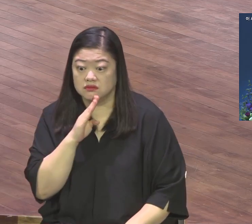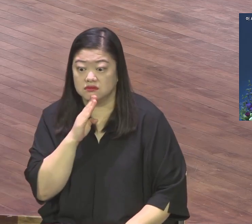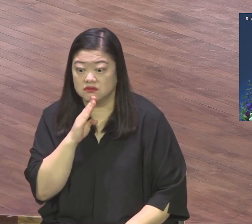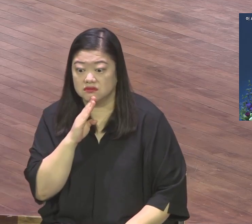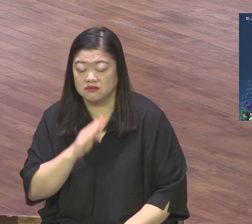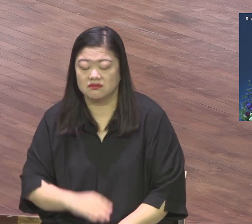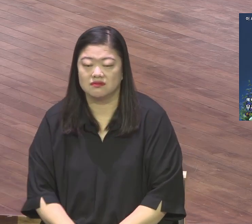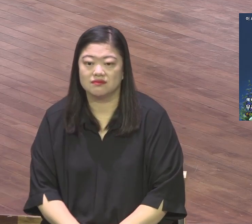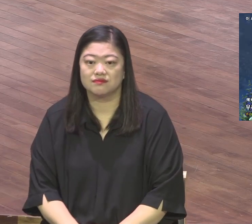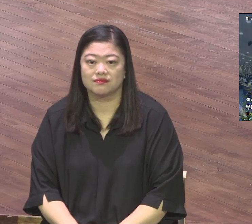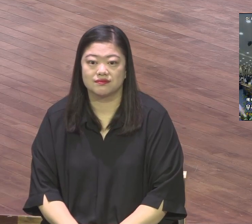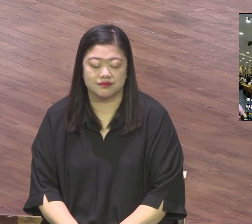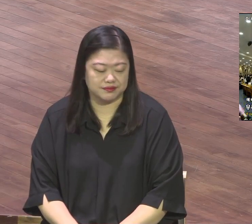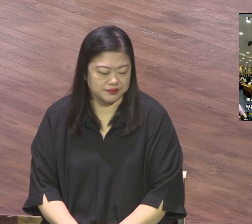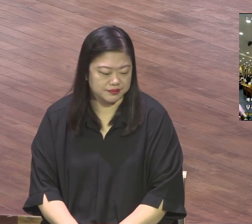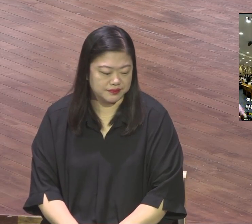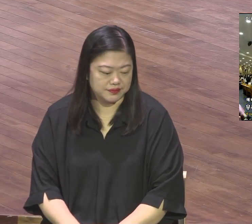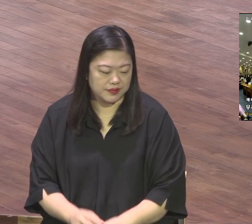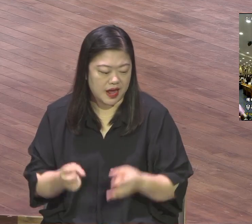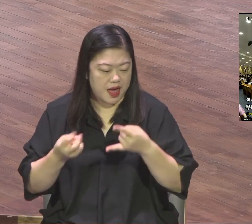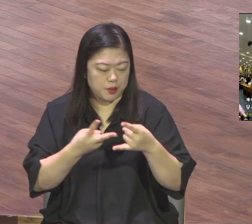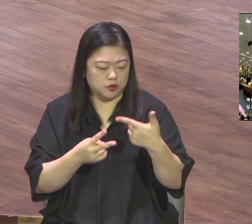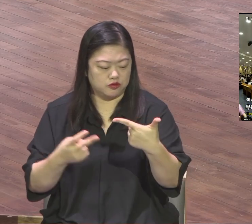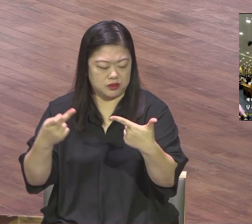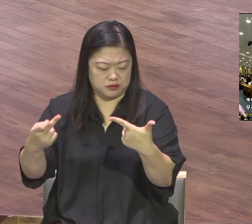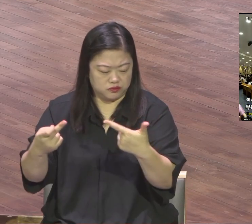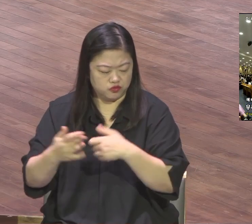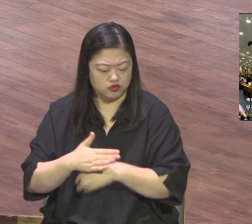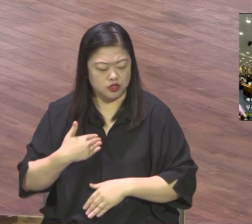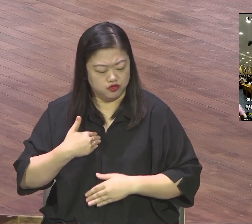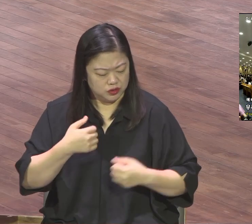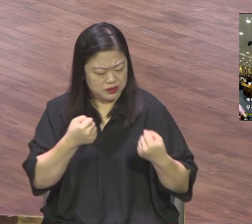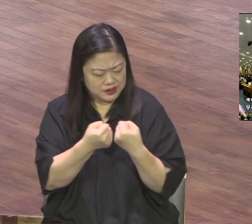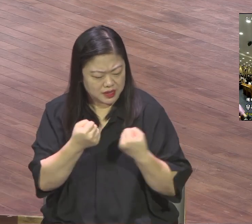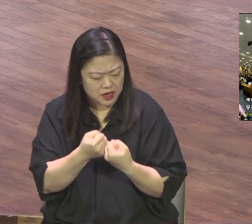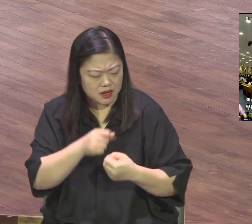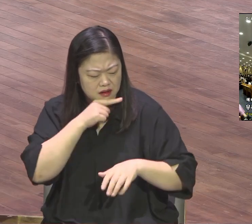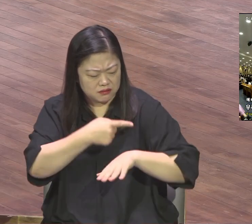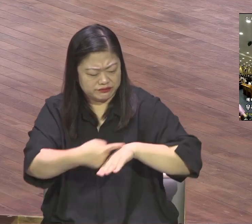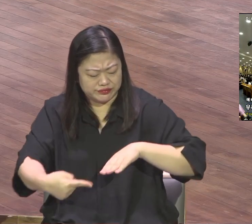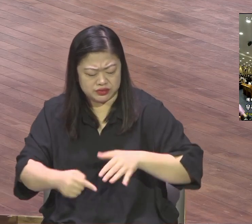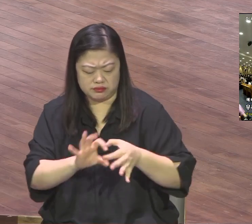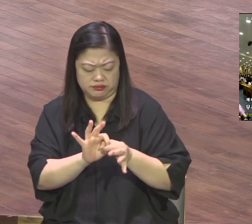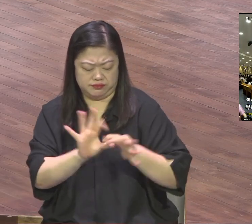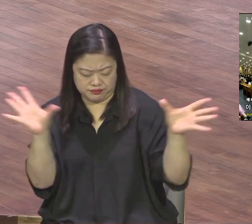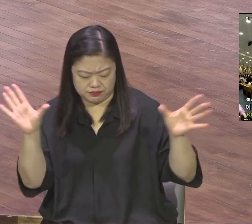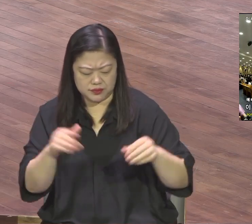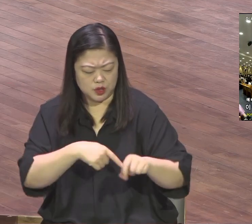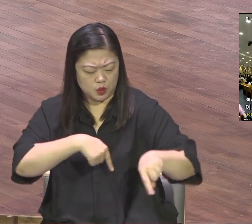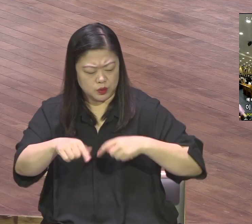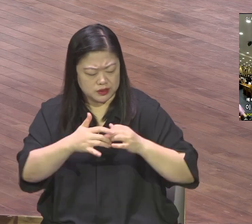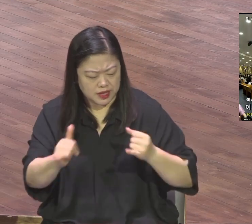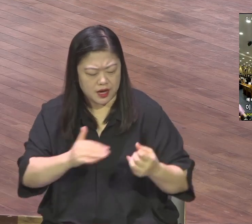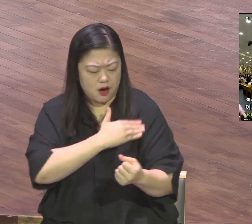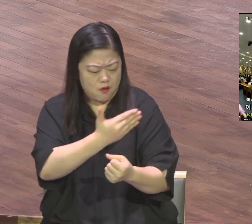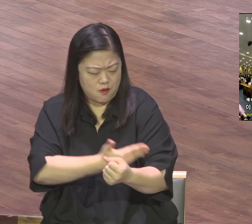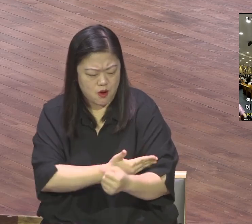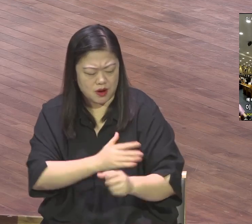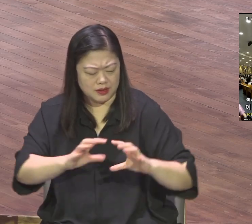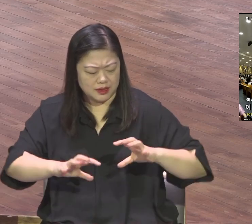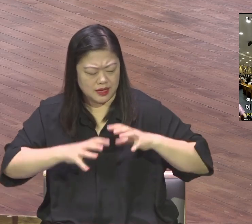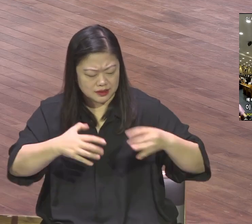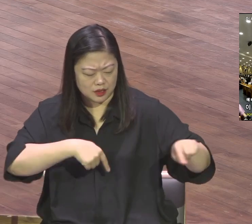이렇게 말씀합니다. 우리의 실험은 혈과 육을 상대하는 것이 아니요 통치자들과 권세들과 어둠의